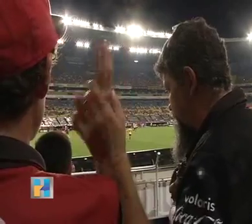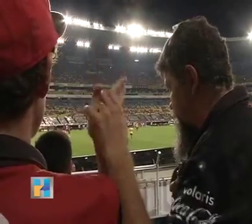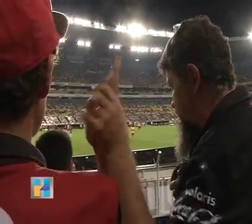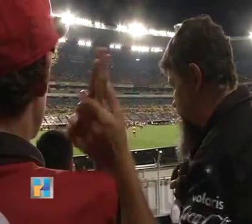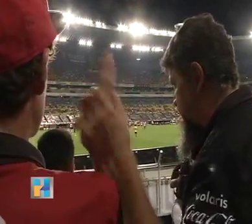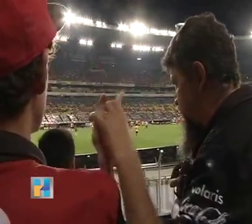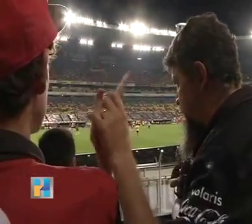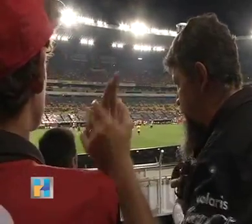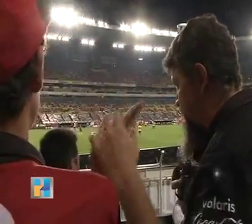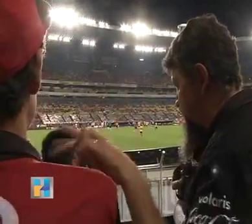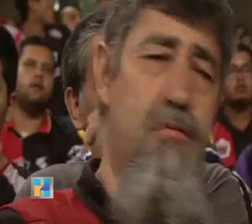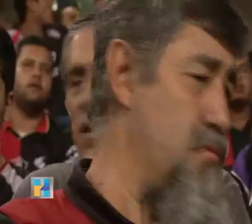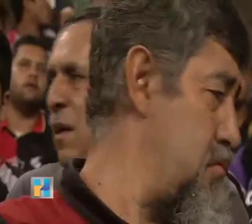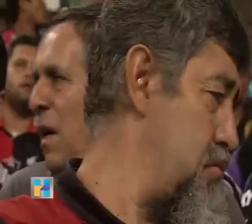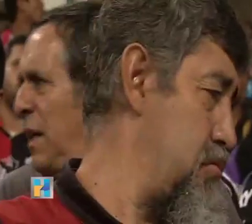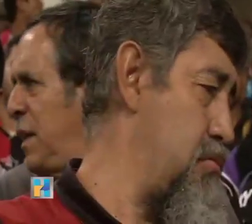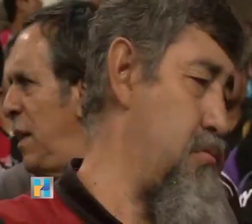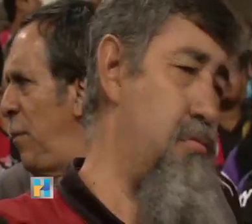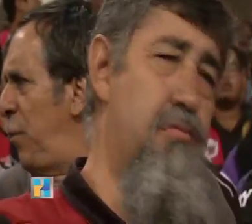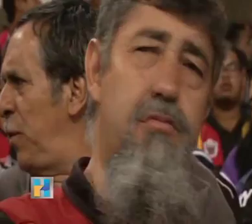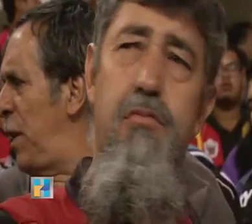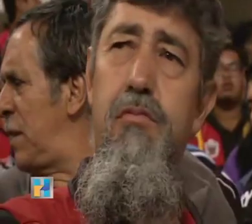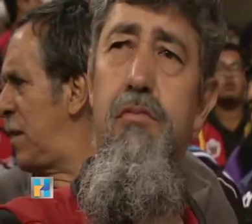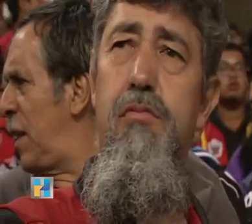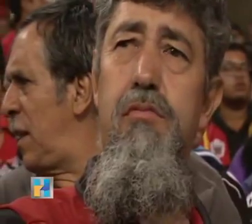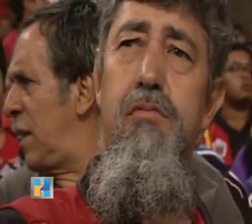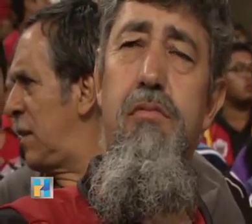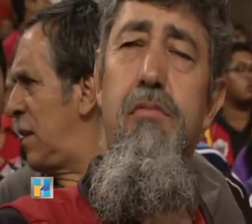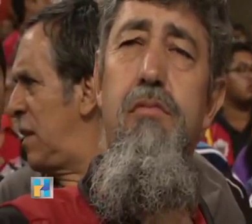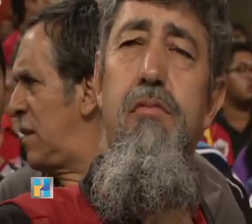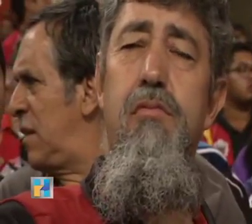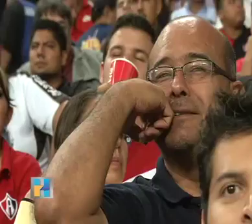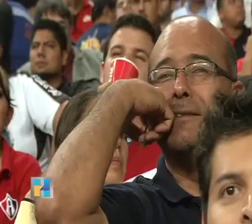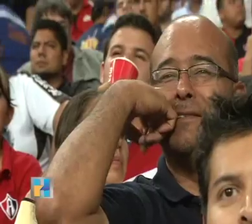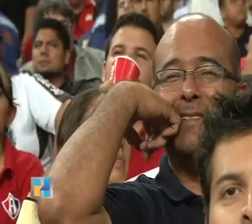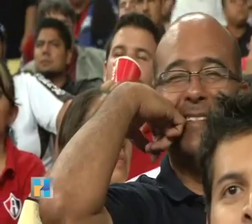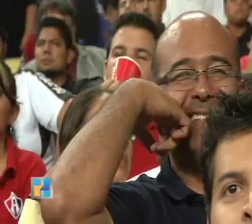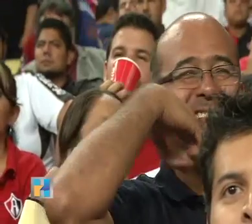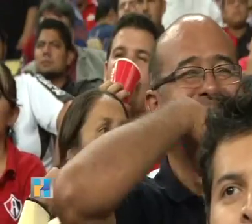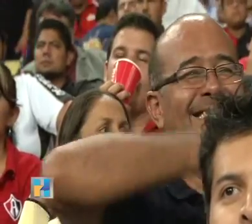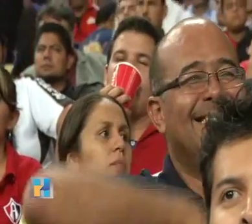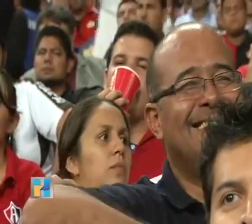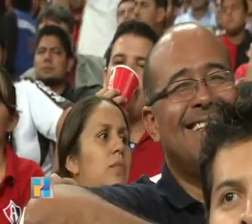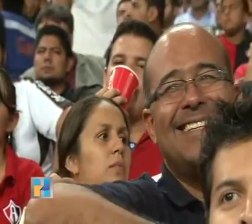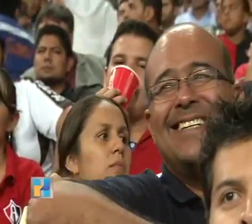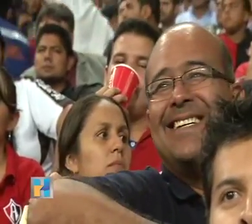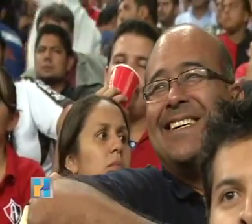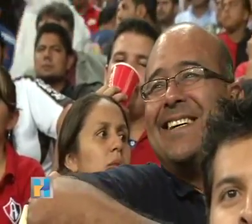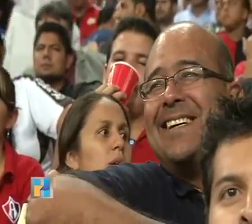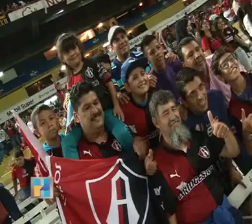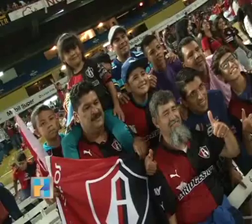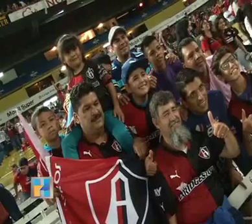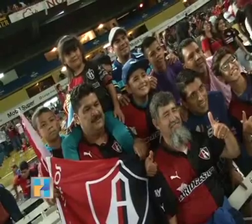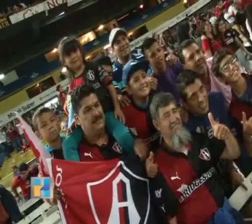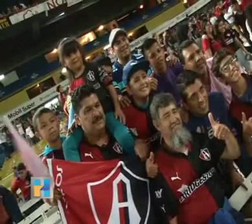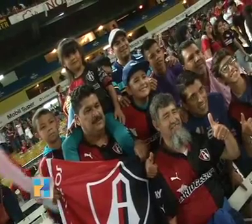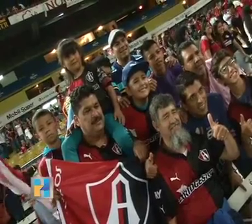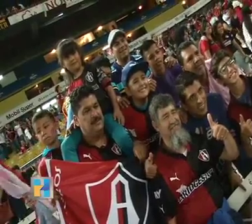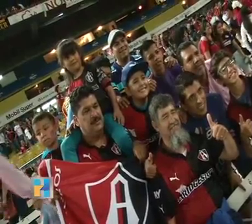darles una segunda mirada. Santiago Espinosa, Figueroa, Azteca Noticias.